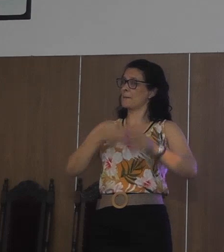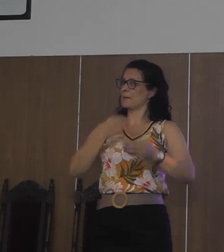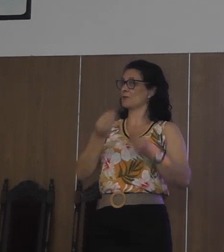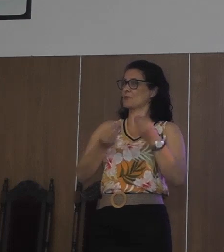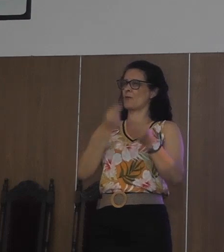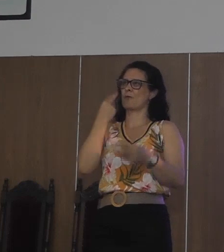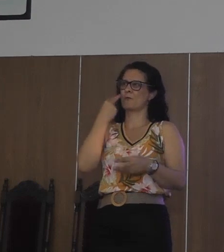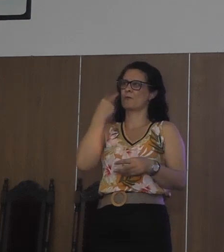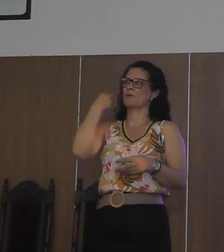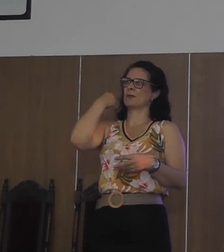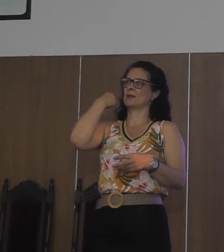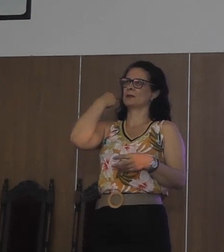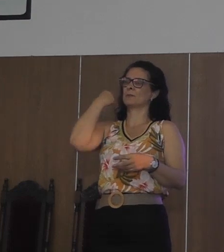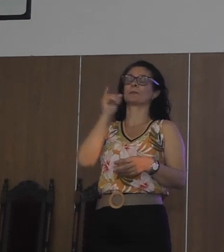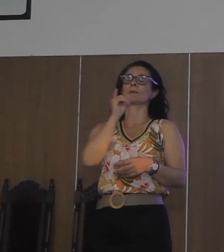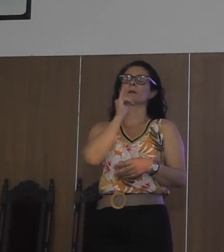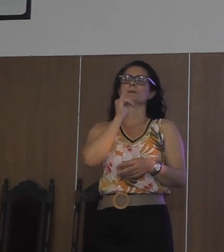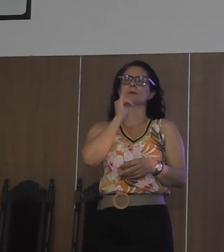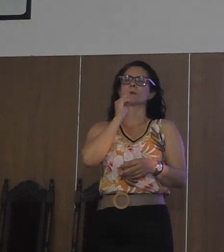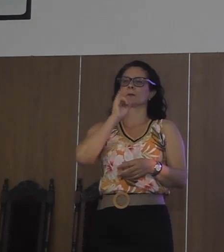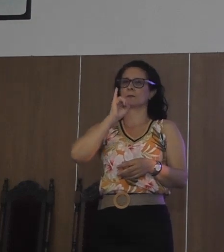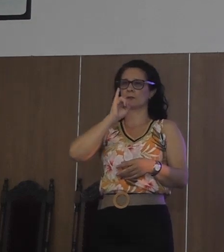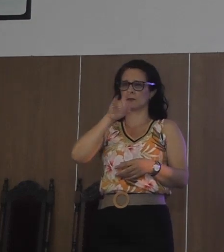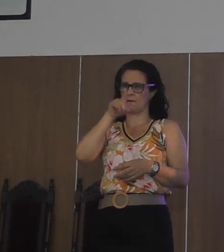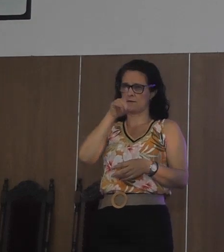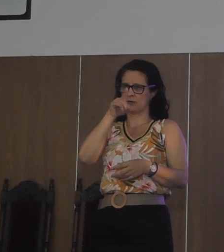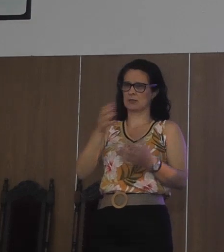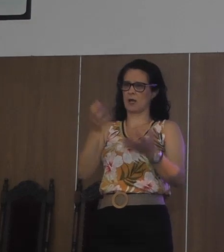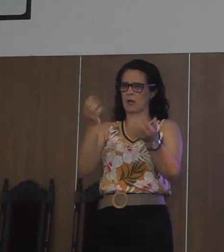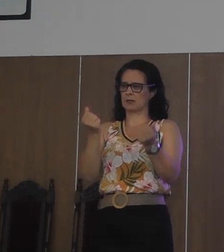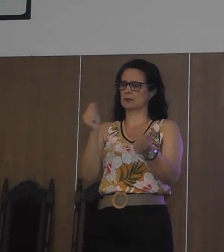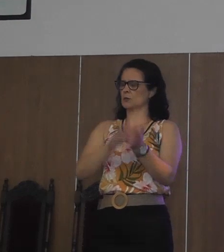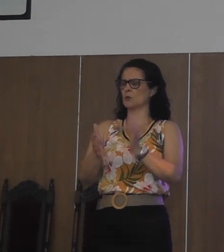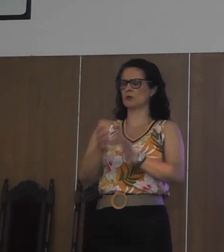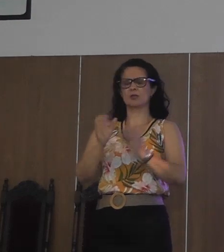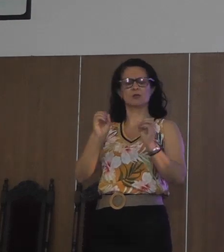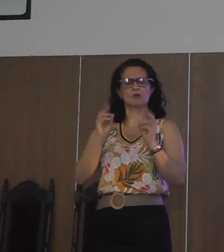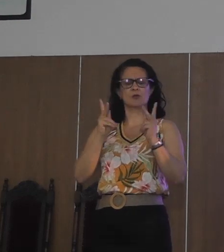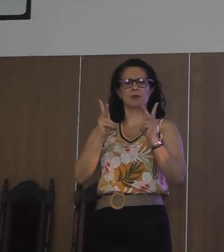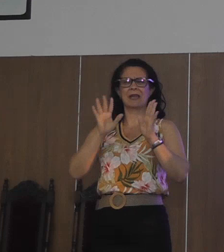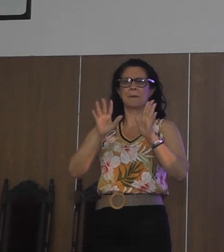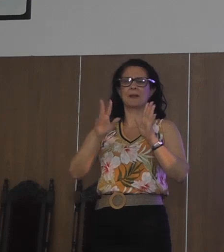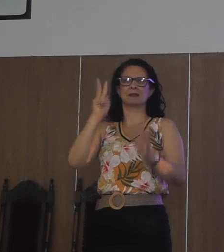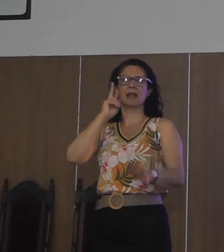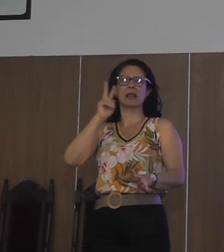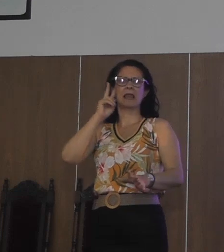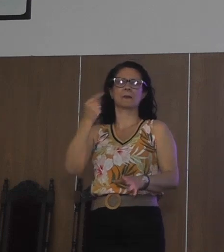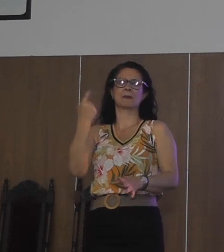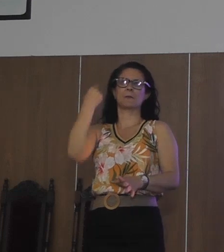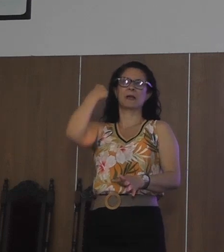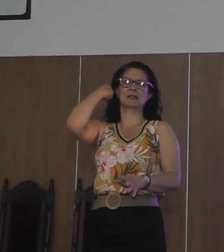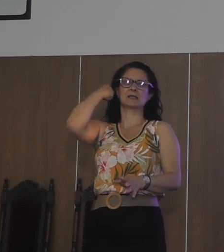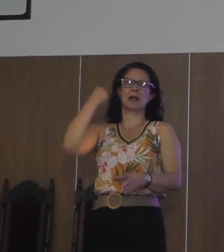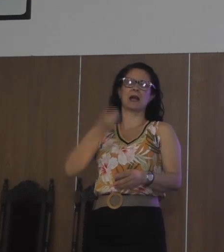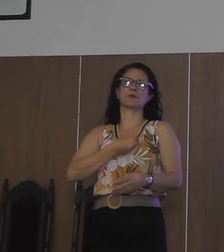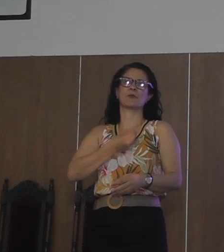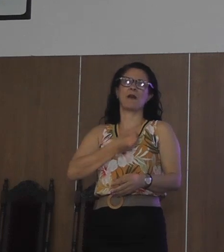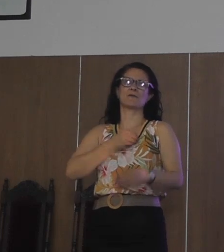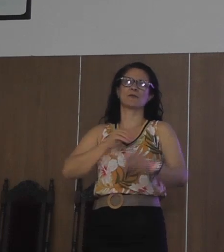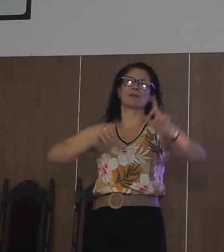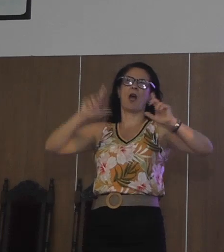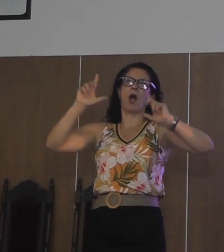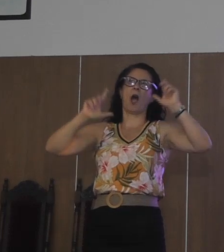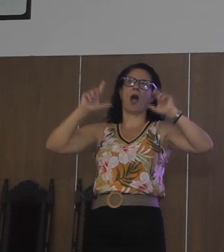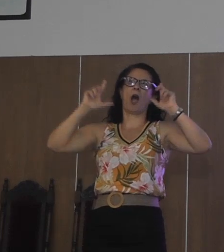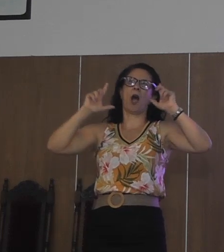para se lembrar daqueles prazeres que você tinha antigamente, isso não. Mas você pode olhar para trás e agradecer a Deus: muito obrigado,